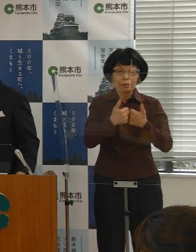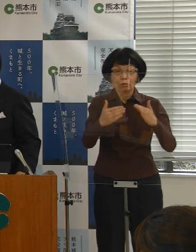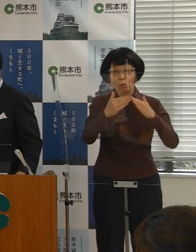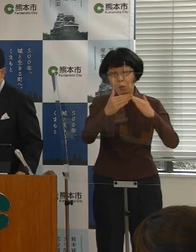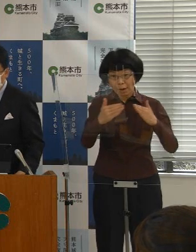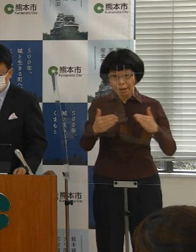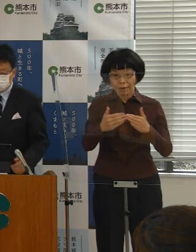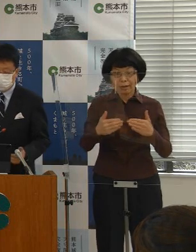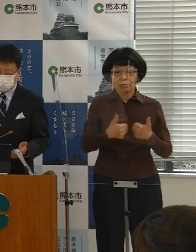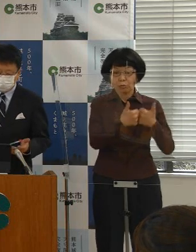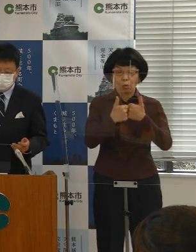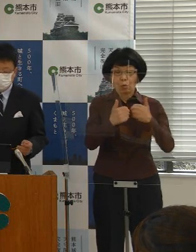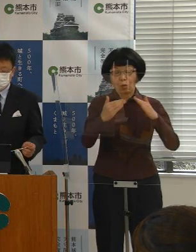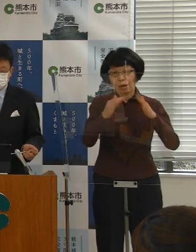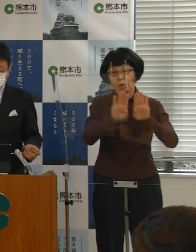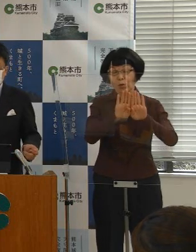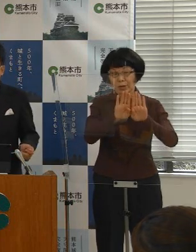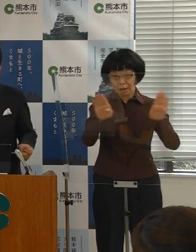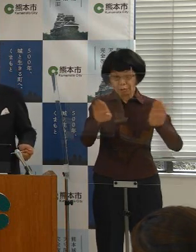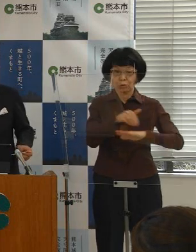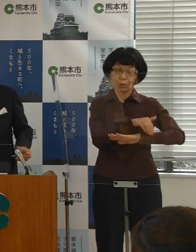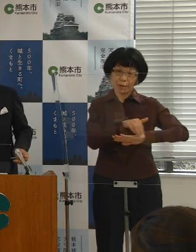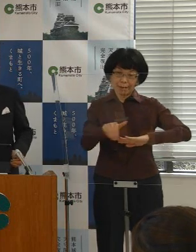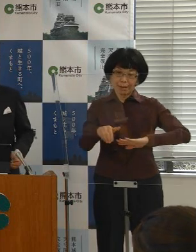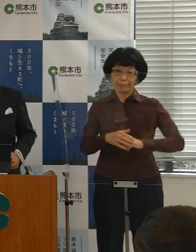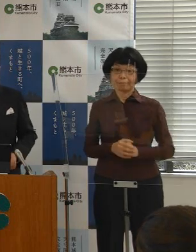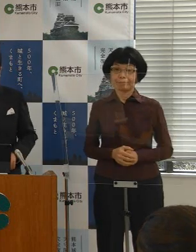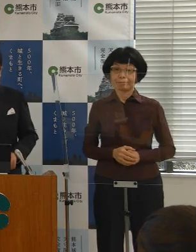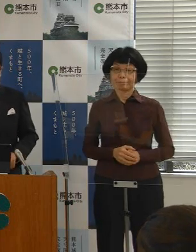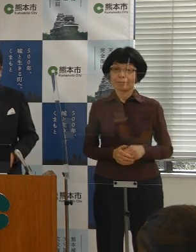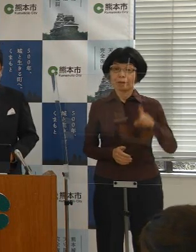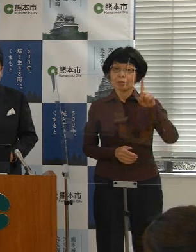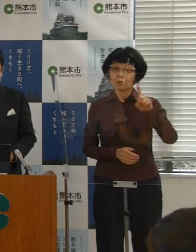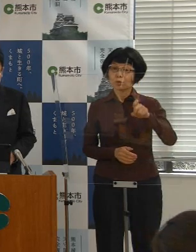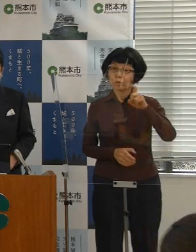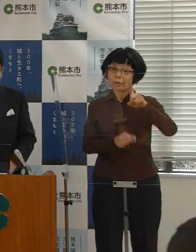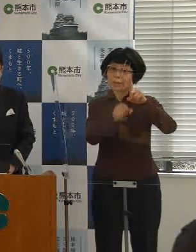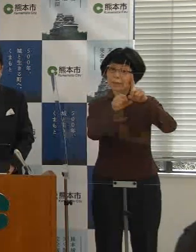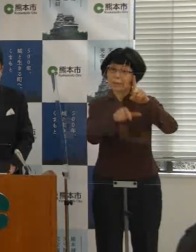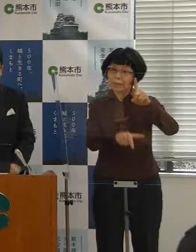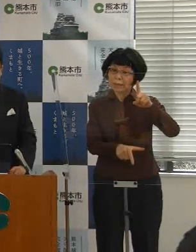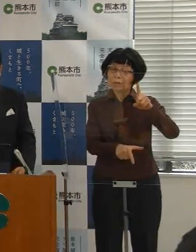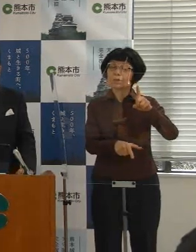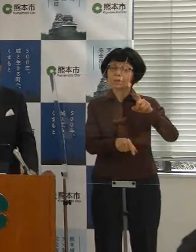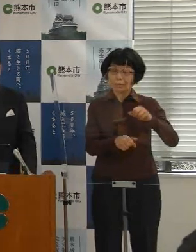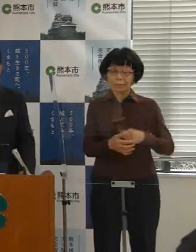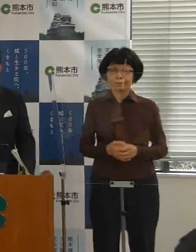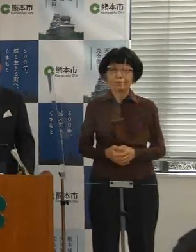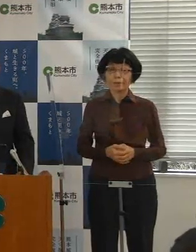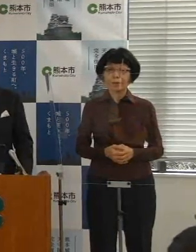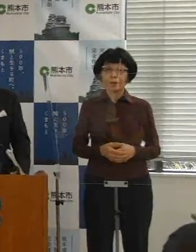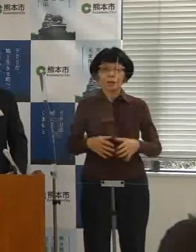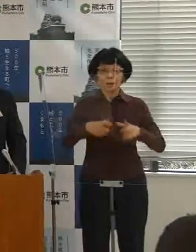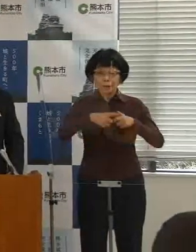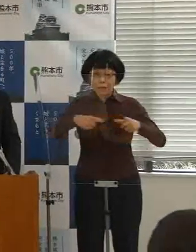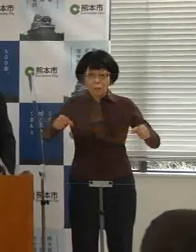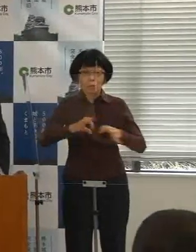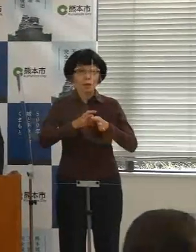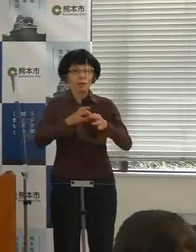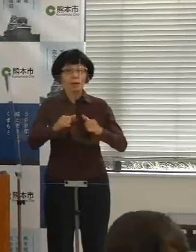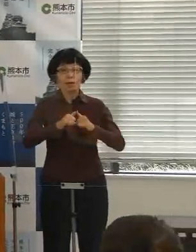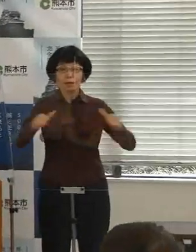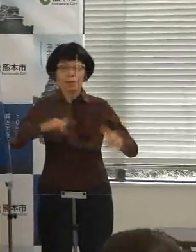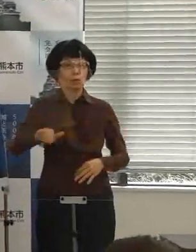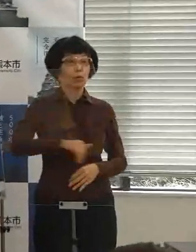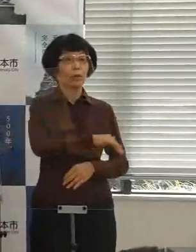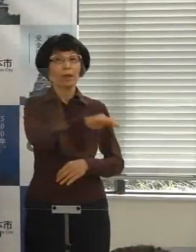う予定でございます。今月中を目途に全国の関係者の皆様にご案内を開